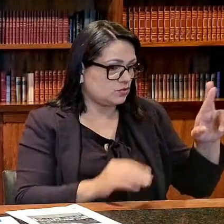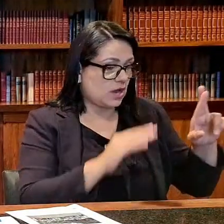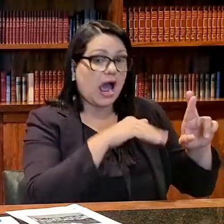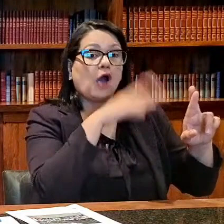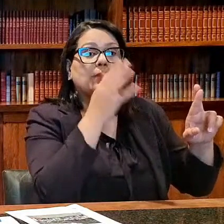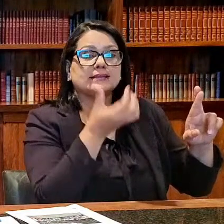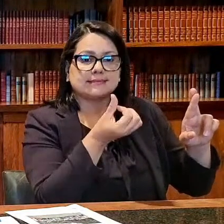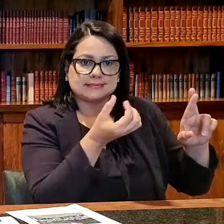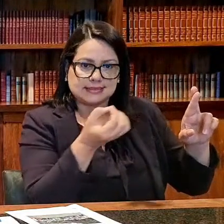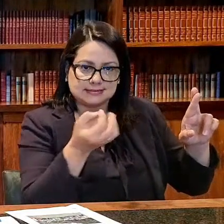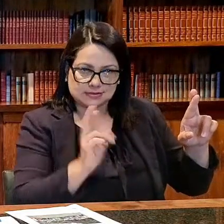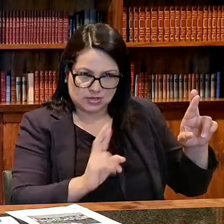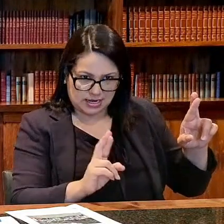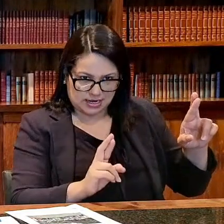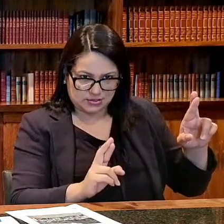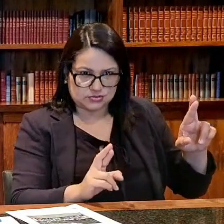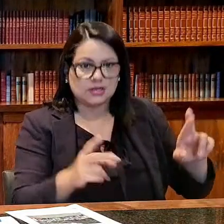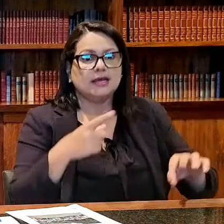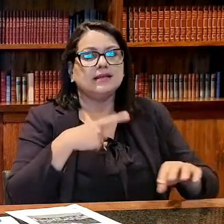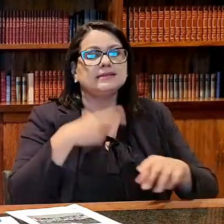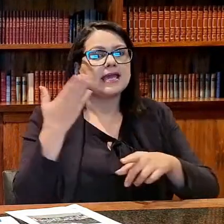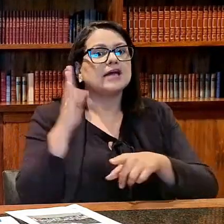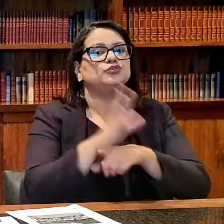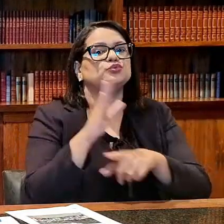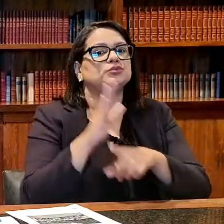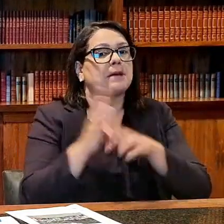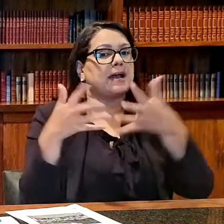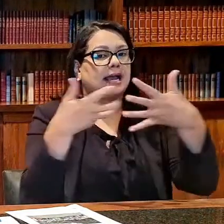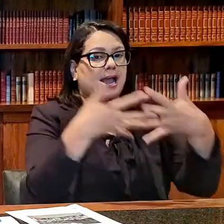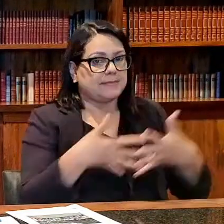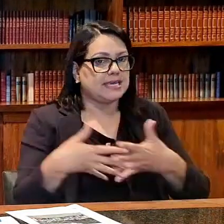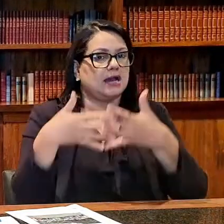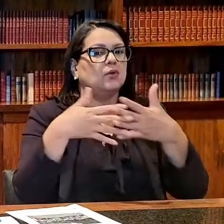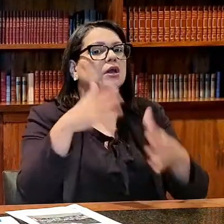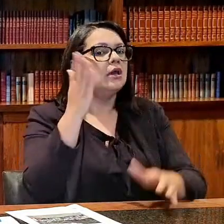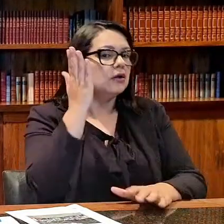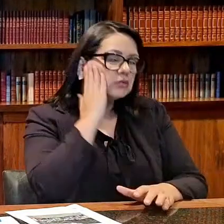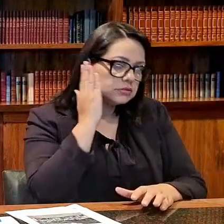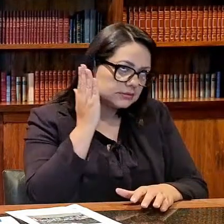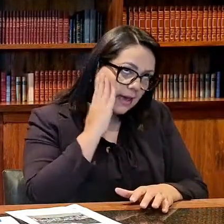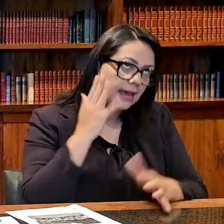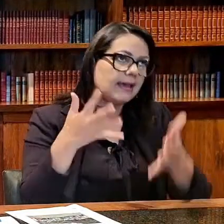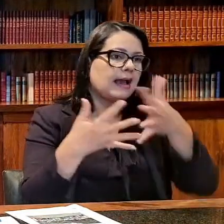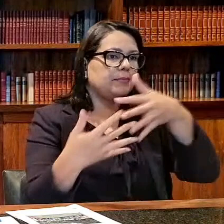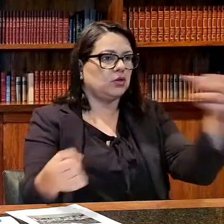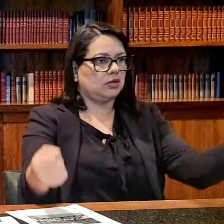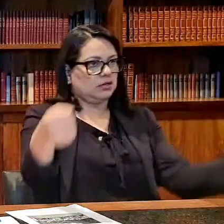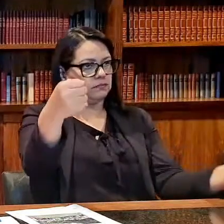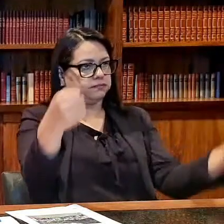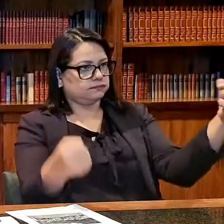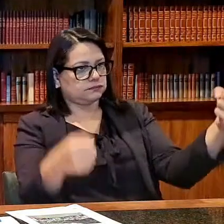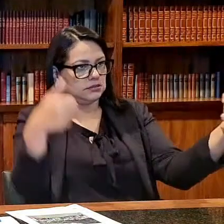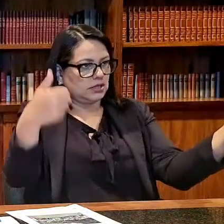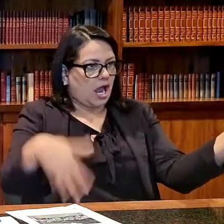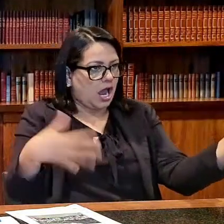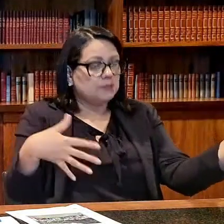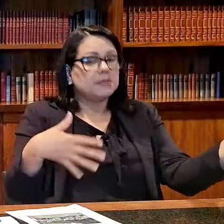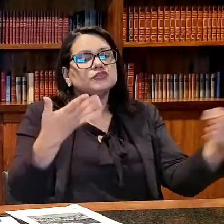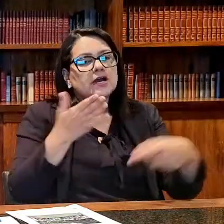Caminhoneiro de R$ 1.000, sei que é pouco, sei que caminhoneiro gasta bastante combustível, mas é uma ajuda que a gente está dando